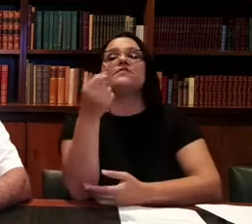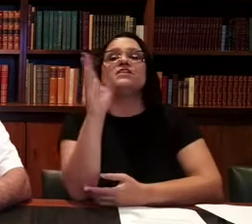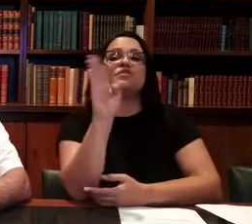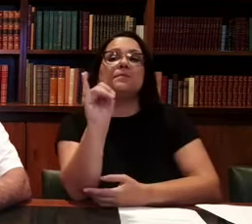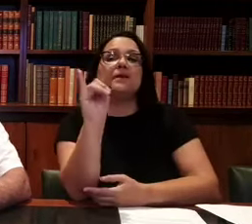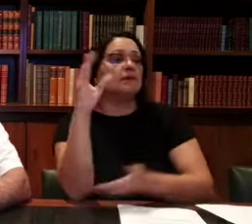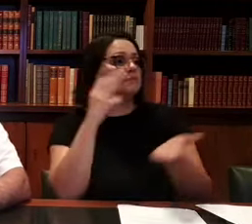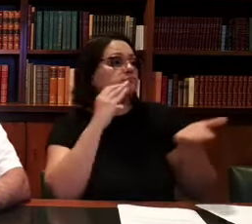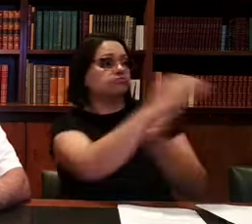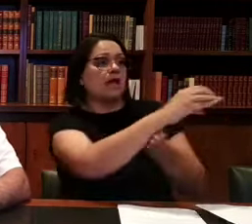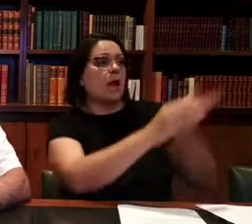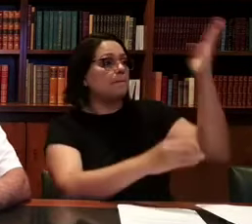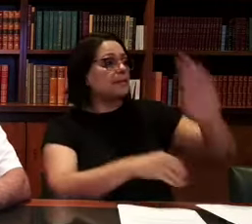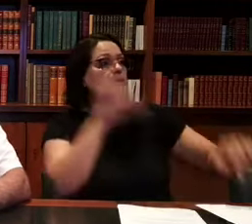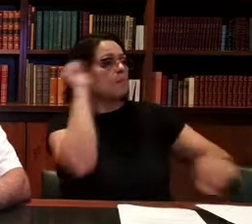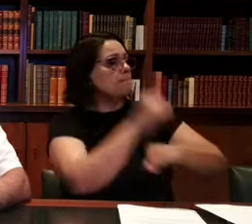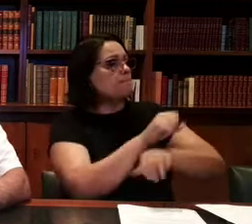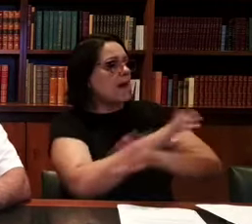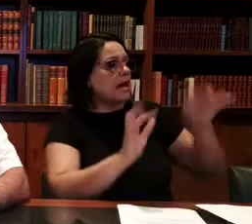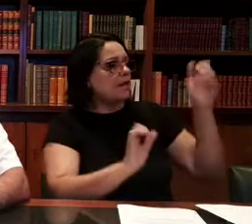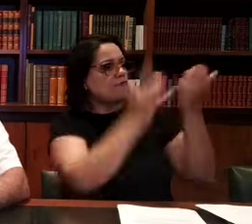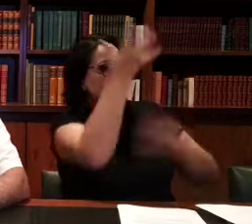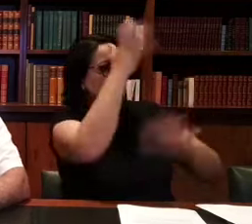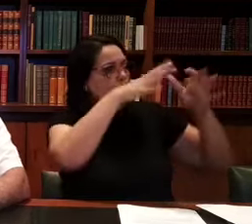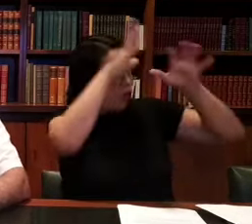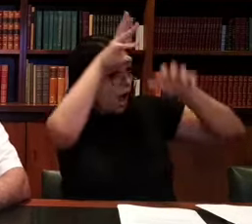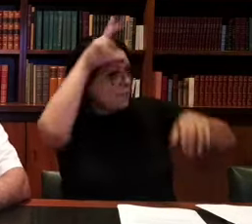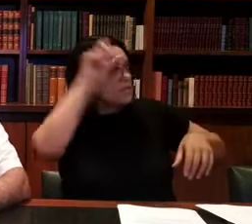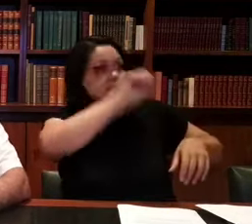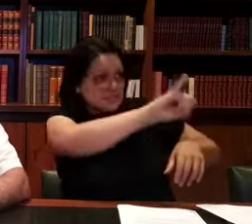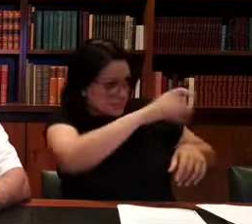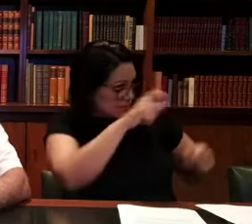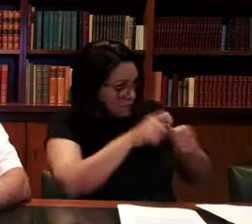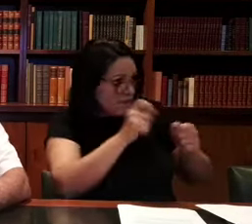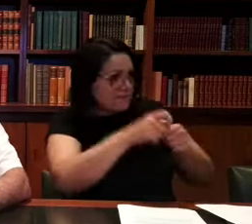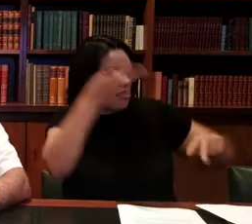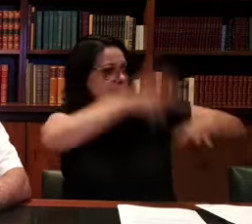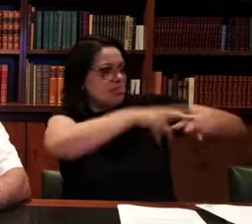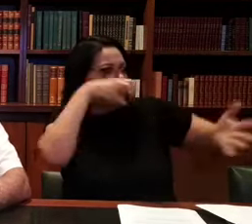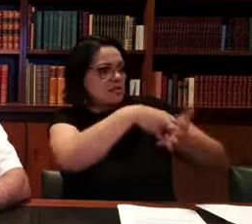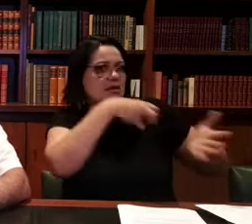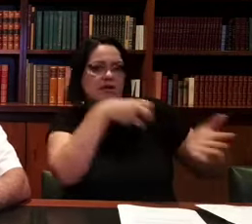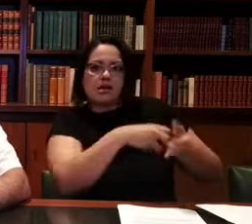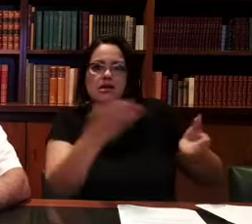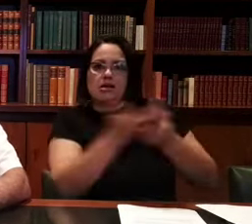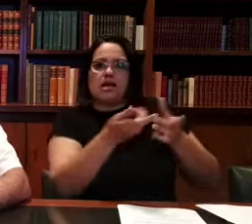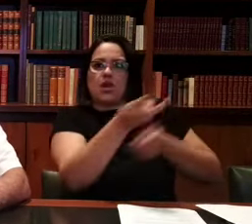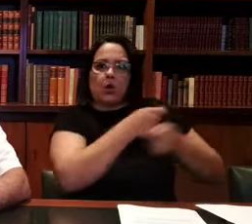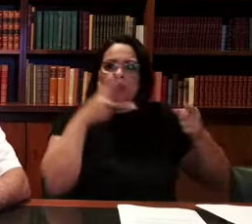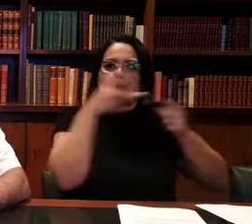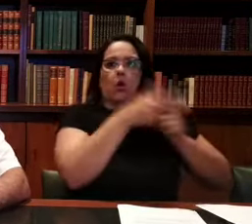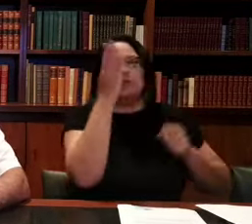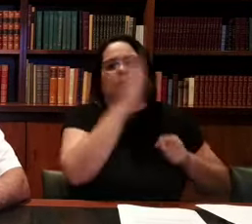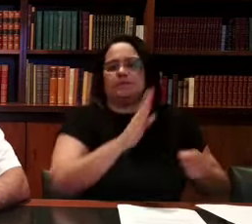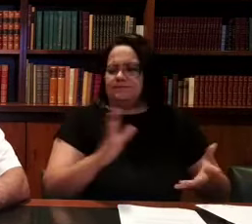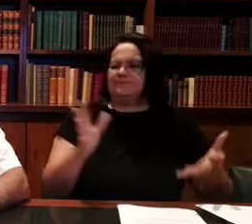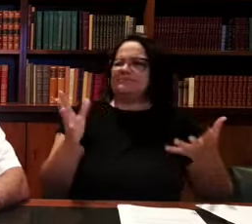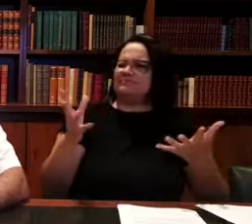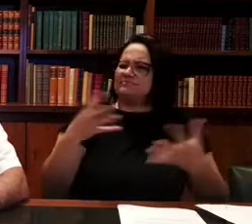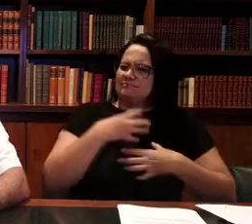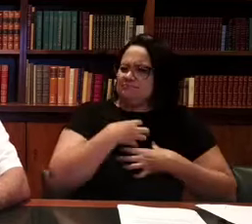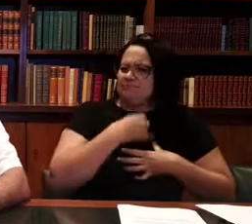para dar para gente acabar com o incêndio na Amazônia então ele ia impor sanções econômicas nós se lamenta por bom e depois